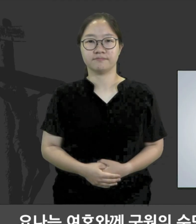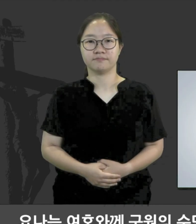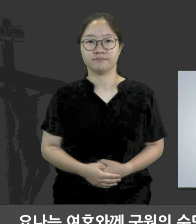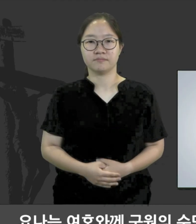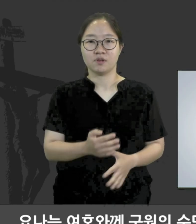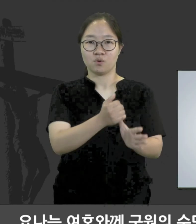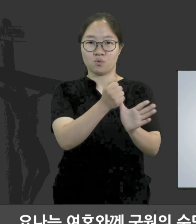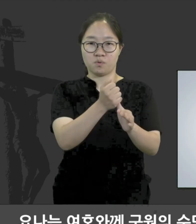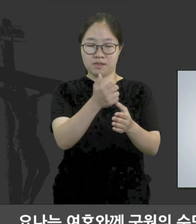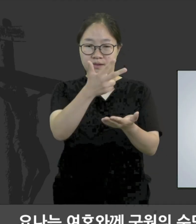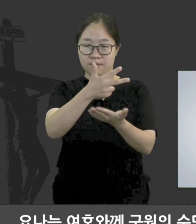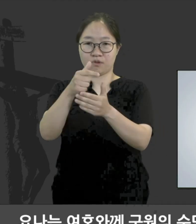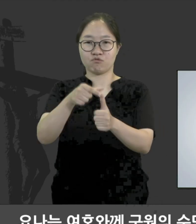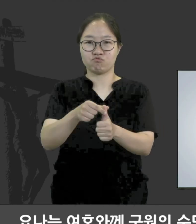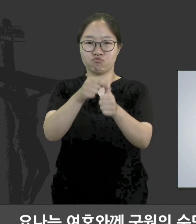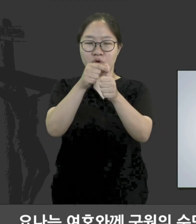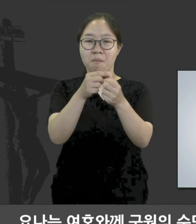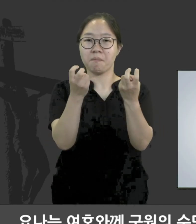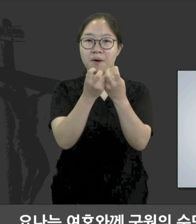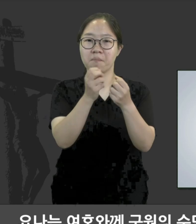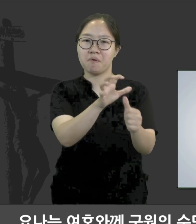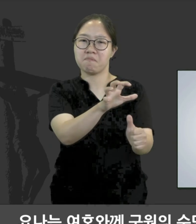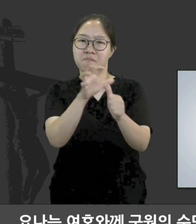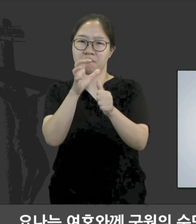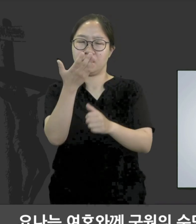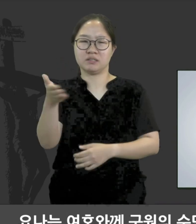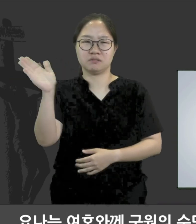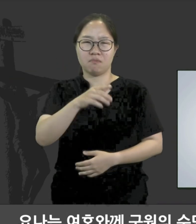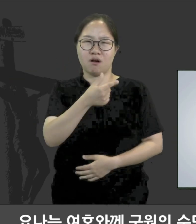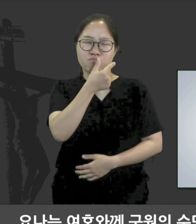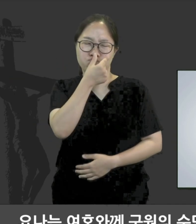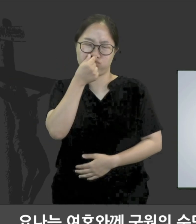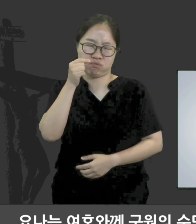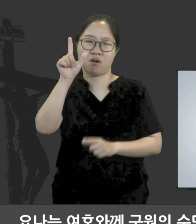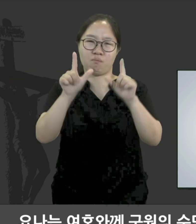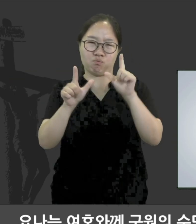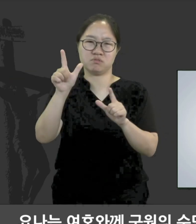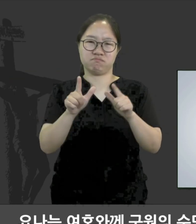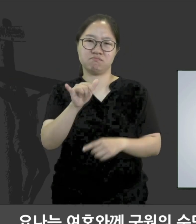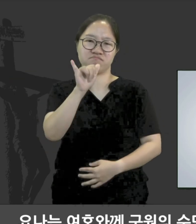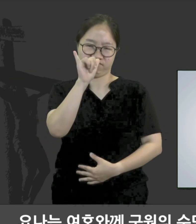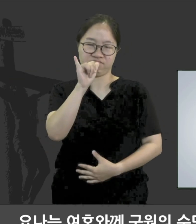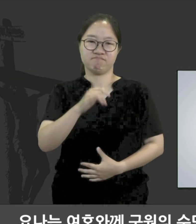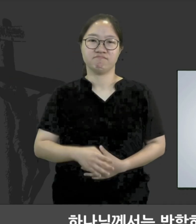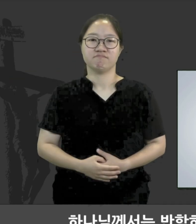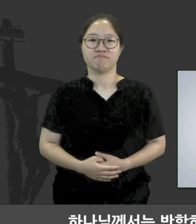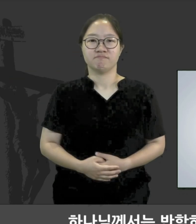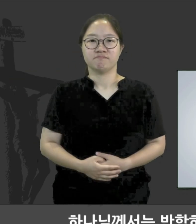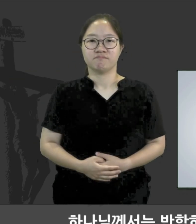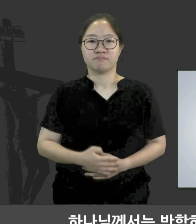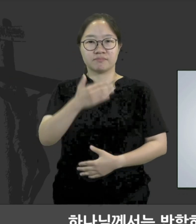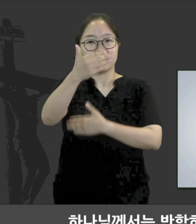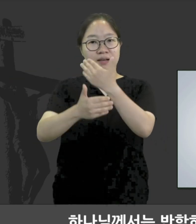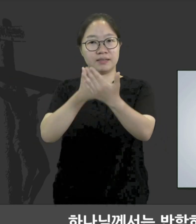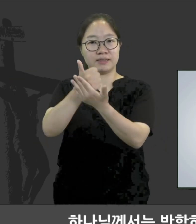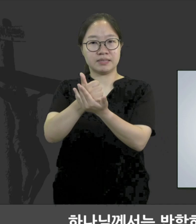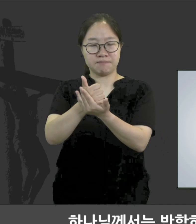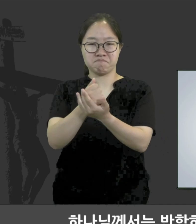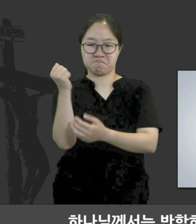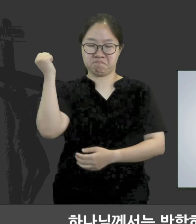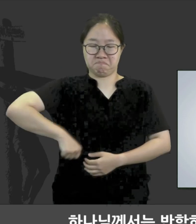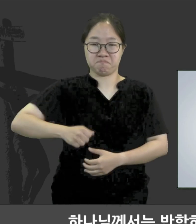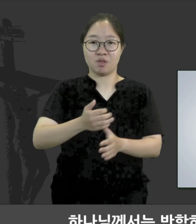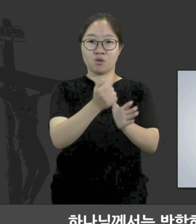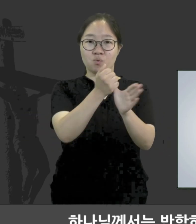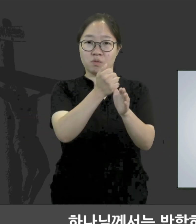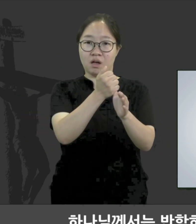요나는 여호와께 구원의 수단으로 쓰임받지만 한없이 부족한 모습을 보여줍니다. 하나님께서는